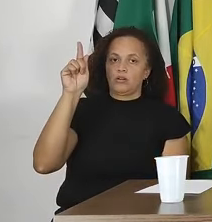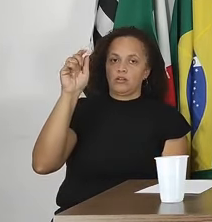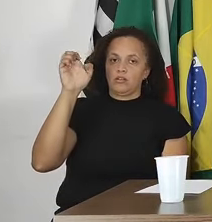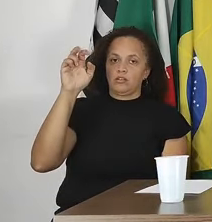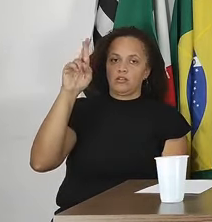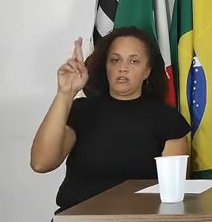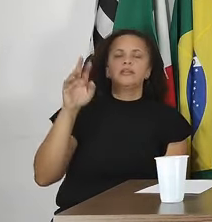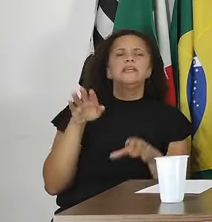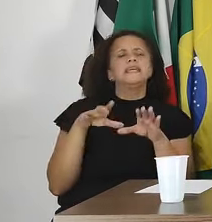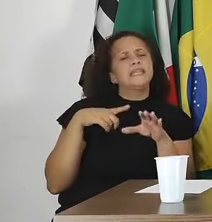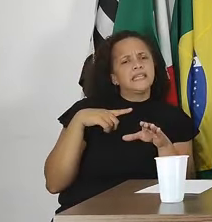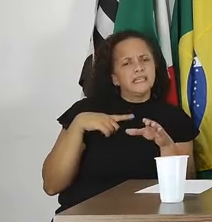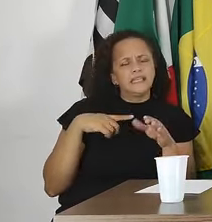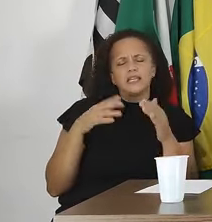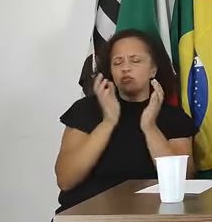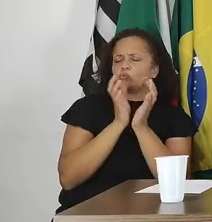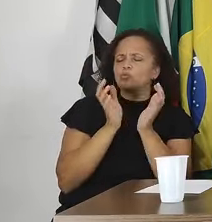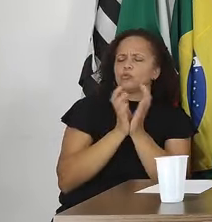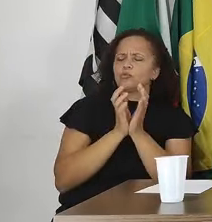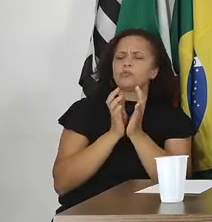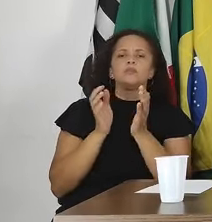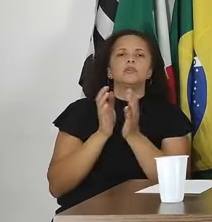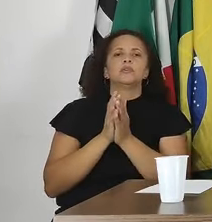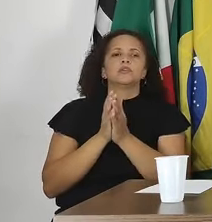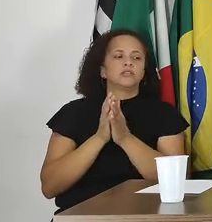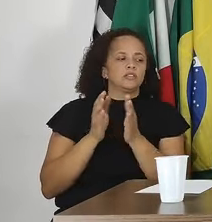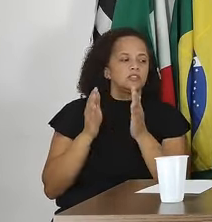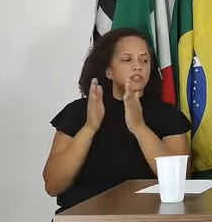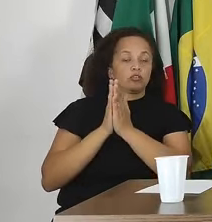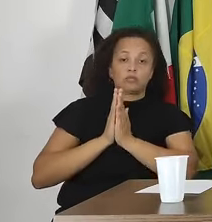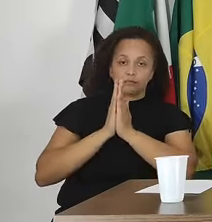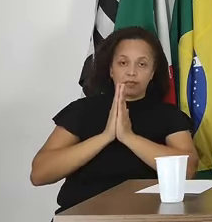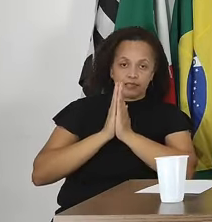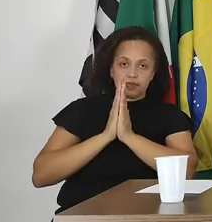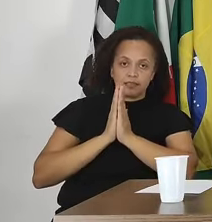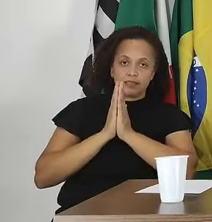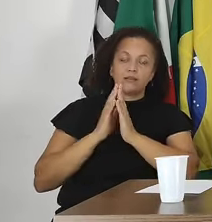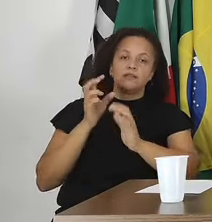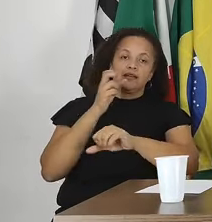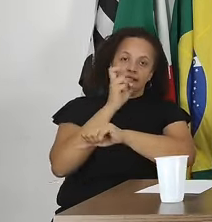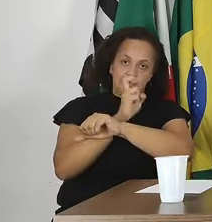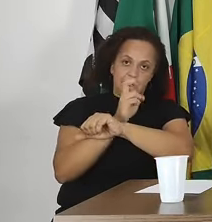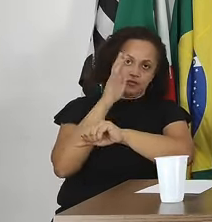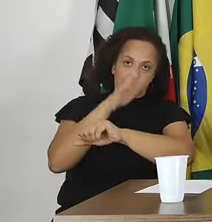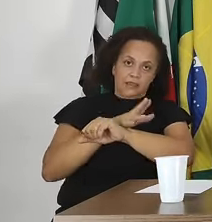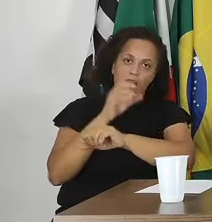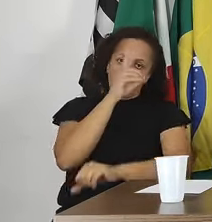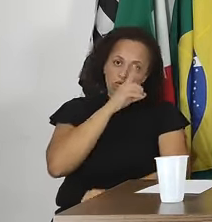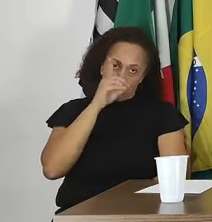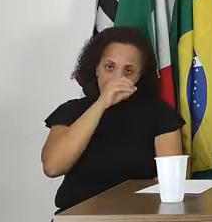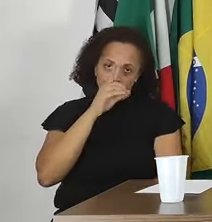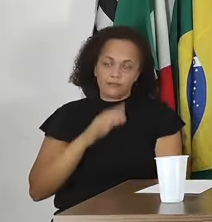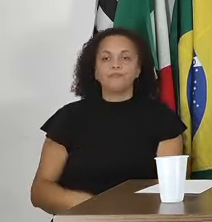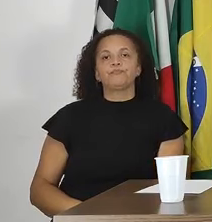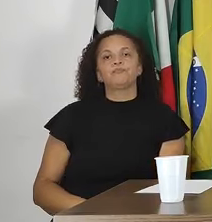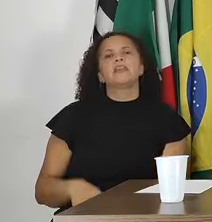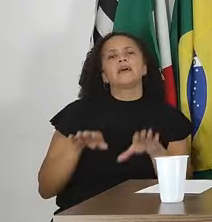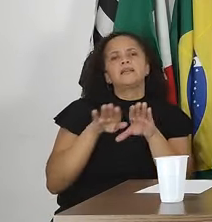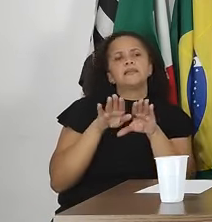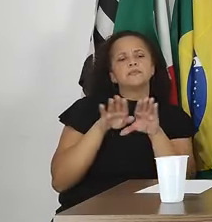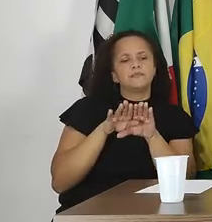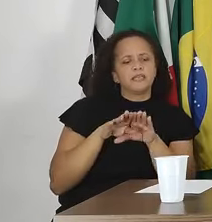17 horas. Quem tiver interessado pode aparecer nesse horário, tá? Temos também café